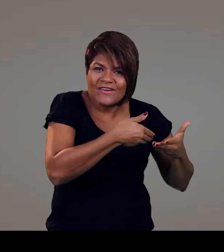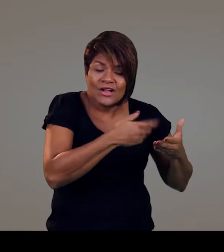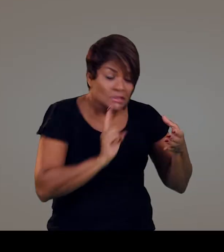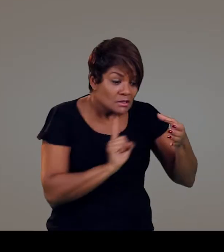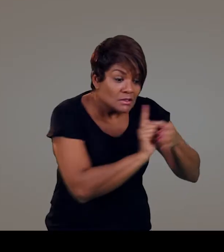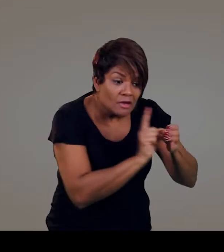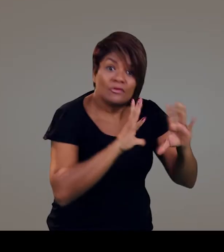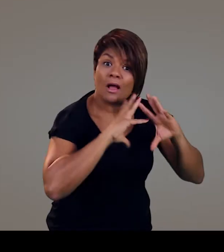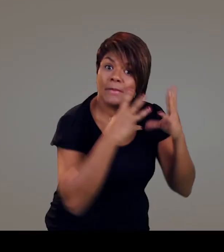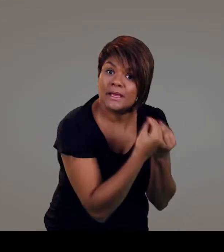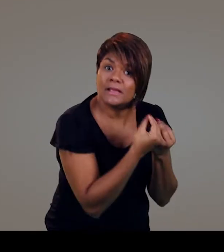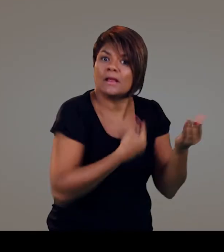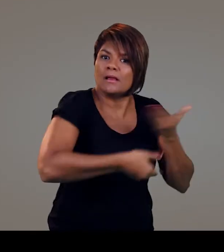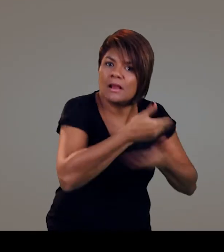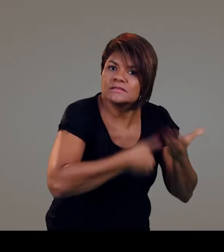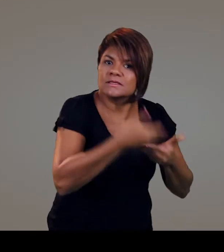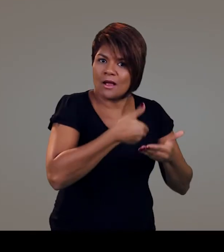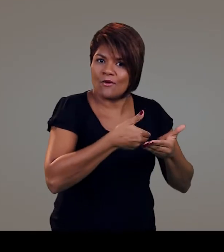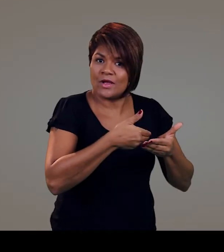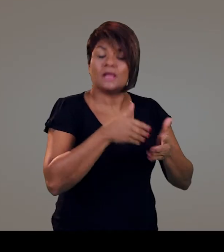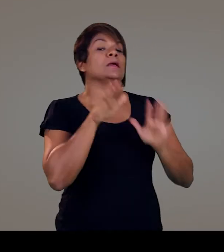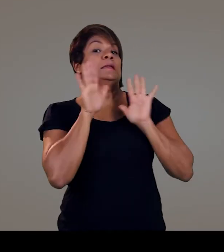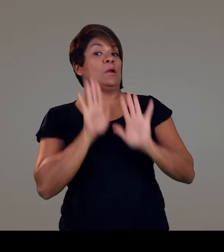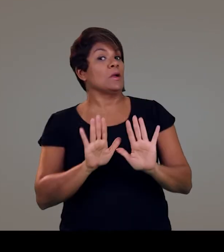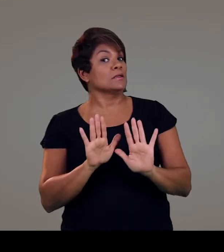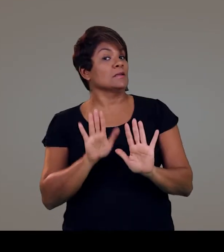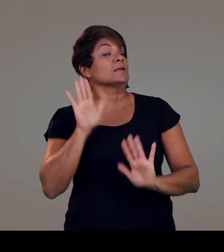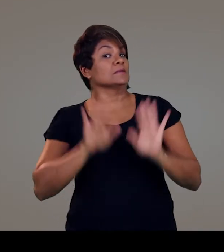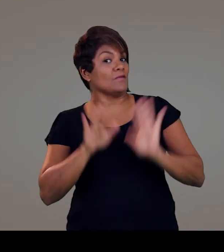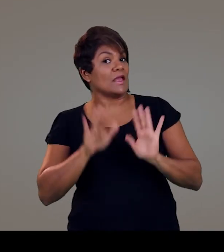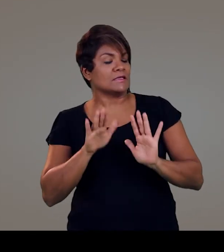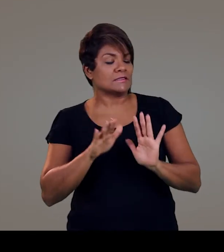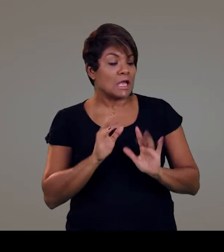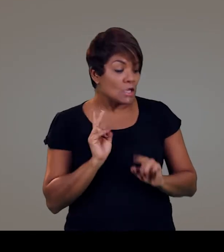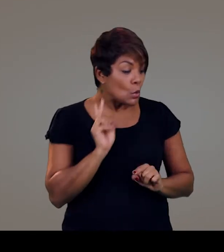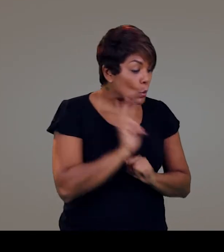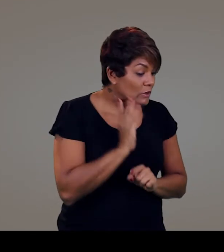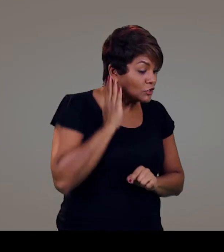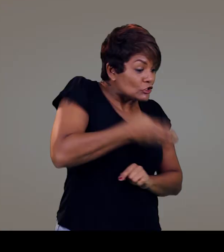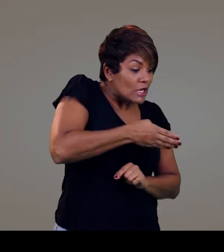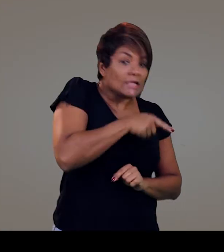vezes, antes de cuidar da criança, a gente tem que cuidar da família.